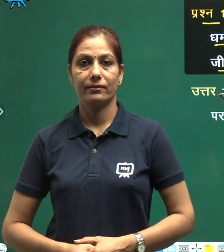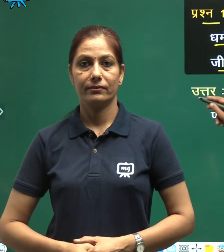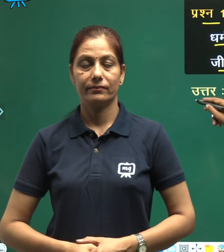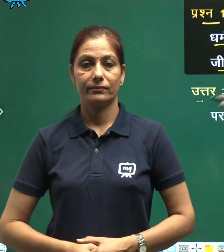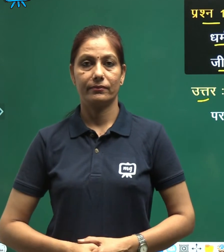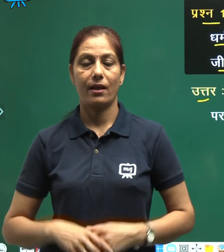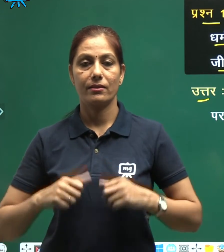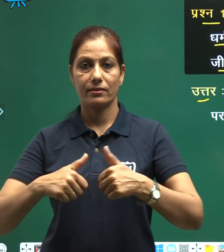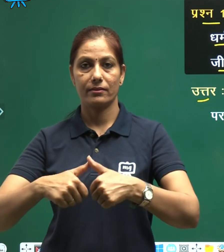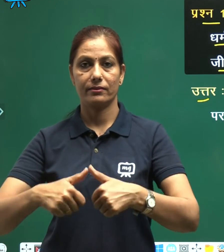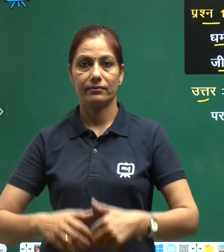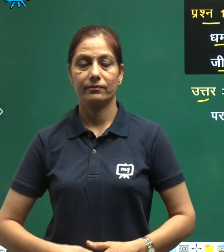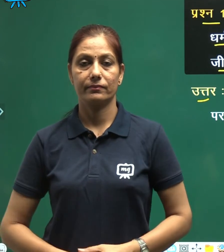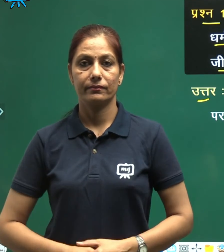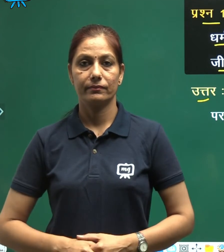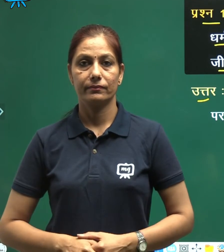उत्तर,